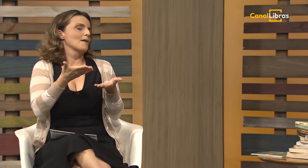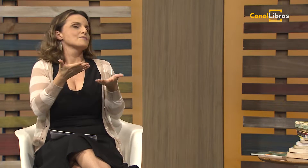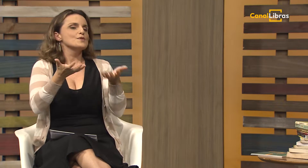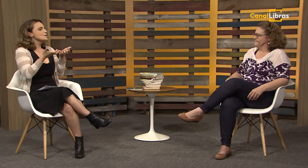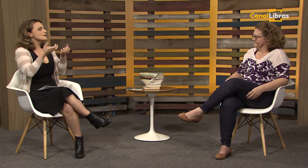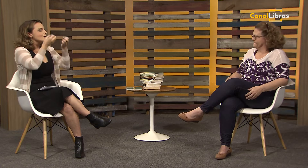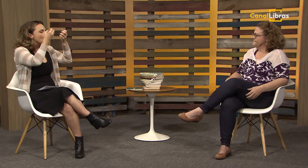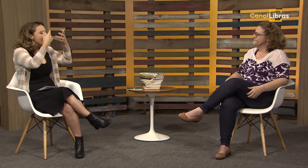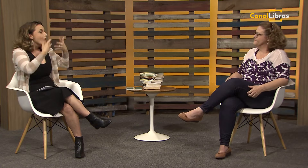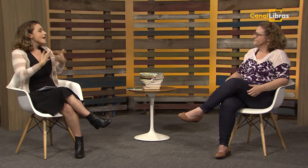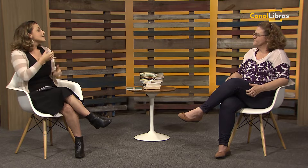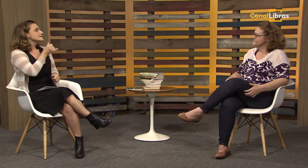exemplos?